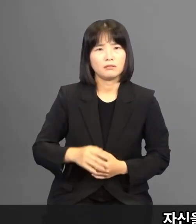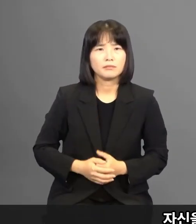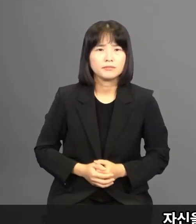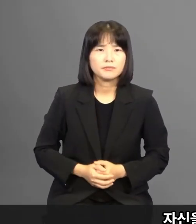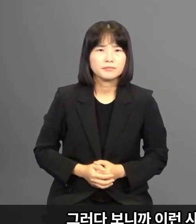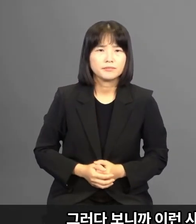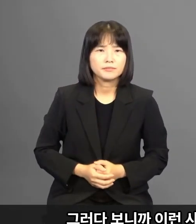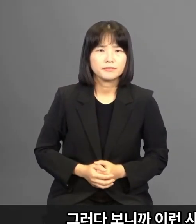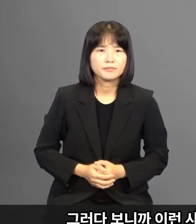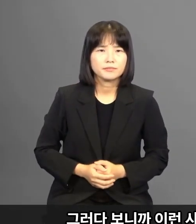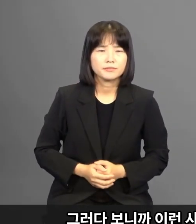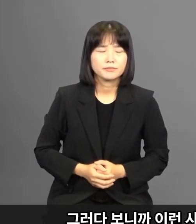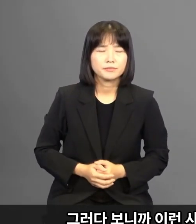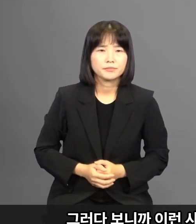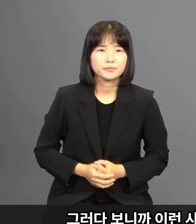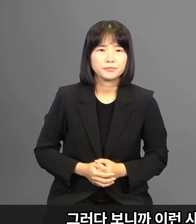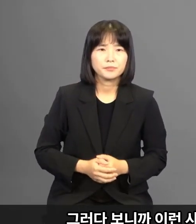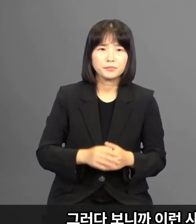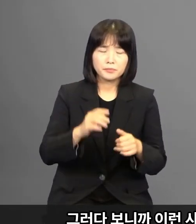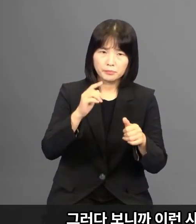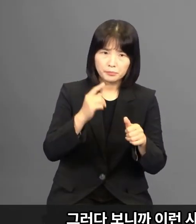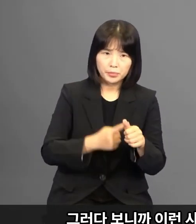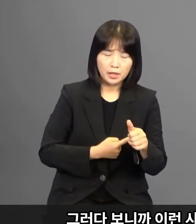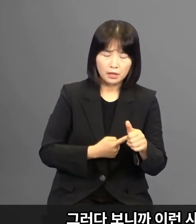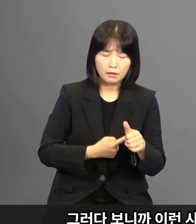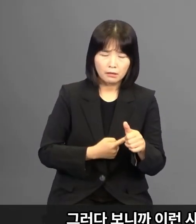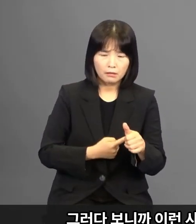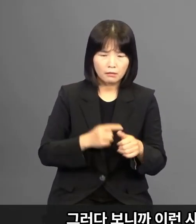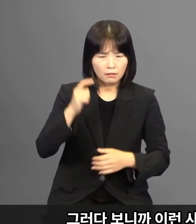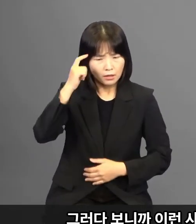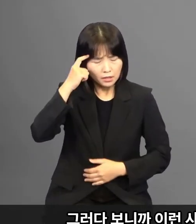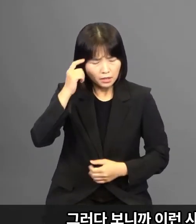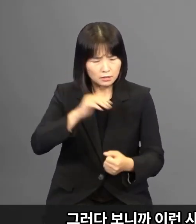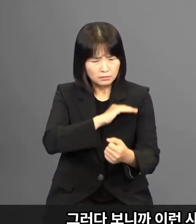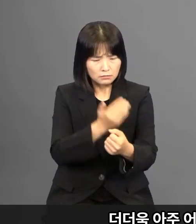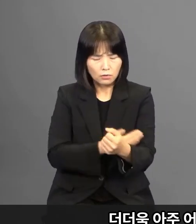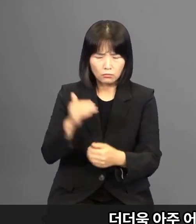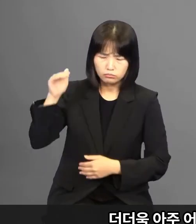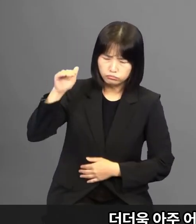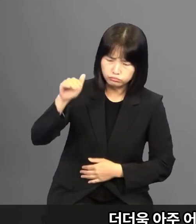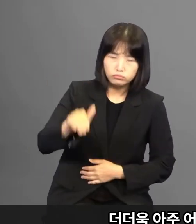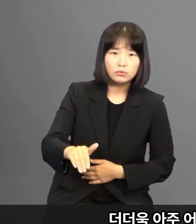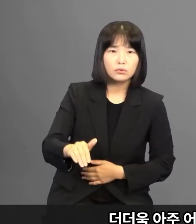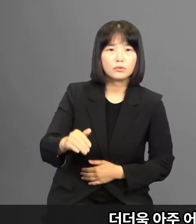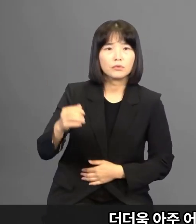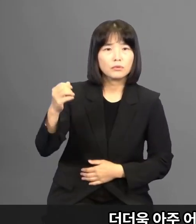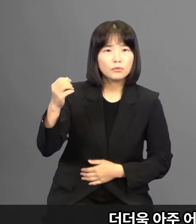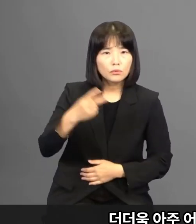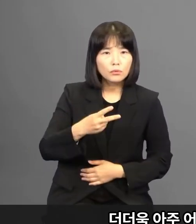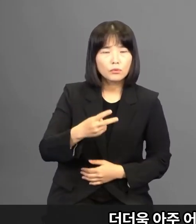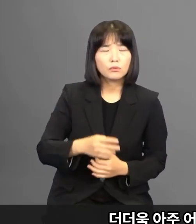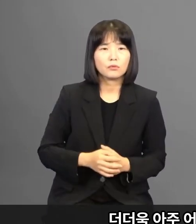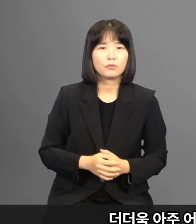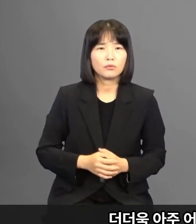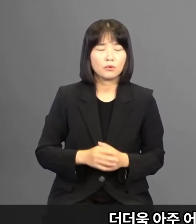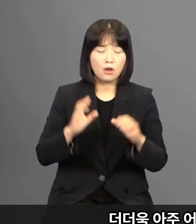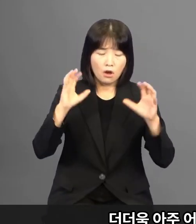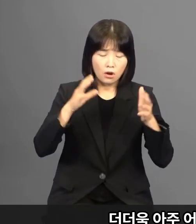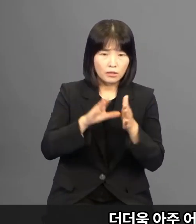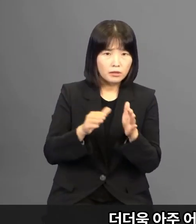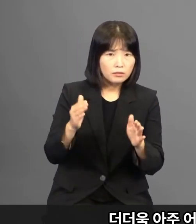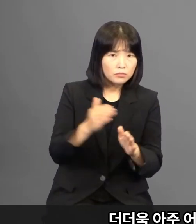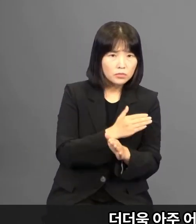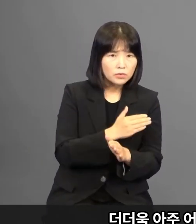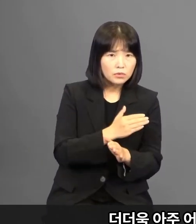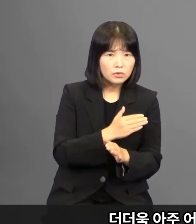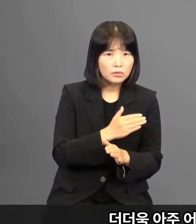돌아보지 않아요. 그러다 보니까 이런 사고 능력이 현저하게 떨어지게 되고 더더욱 아주 어린 시절부터